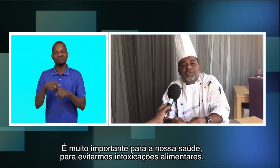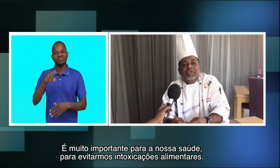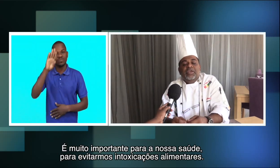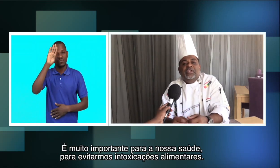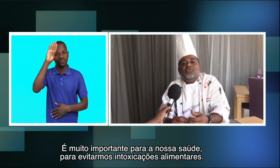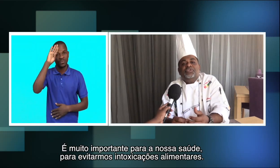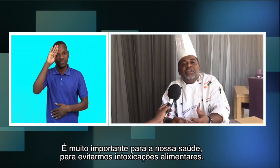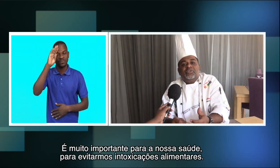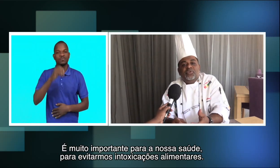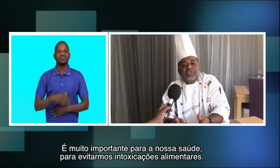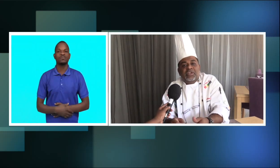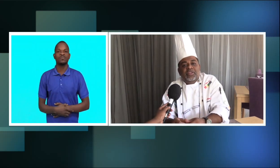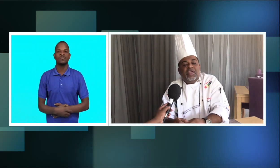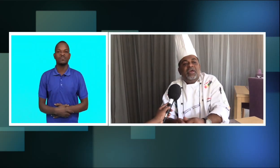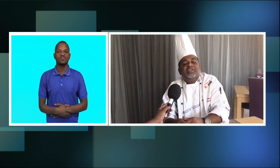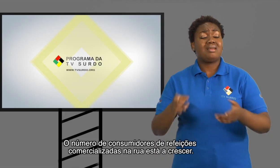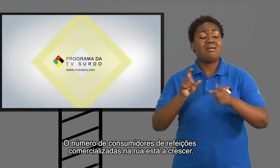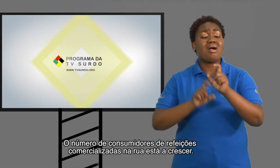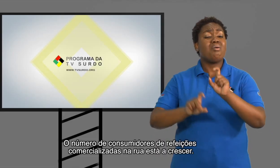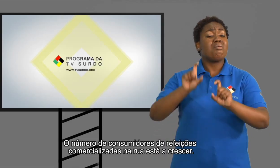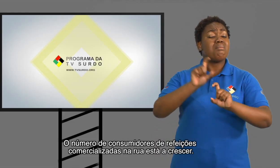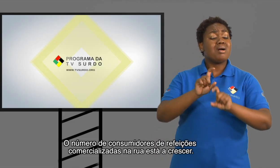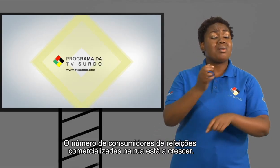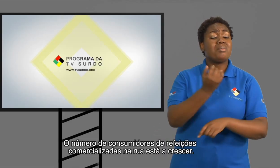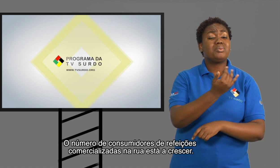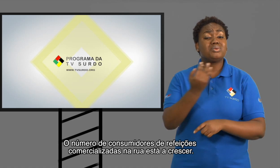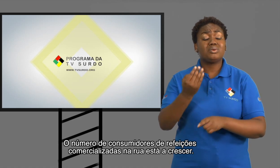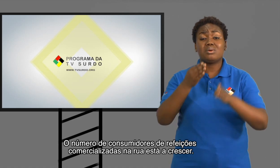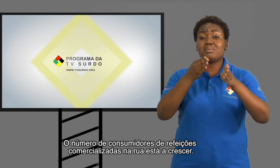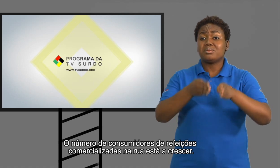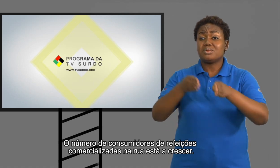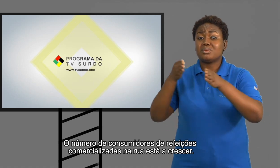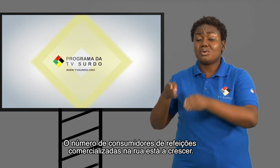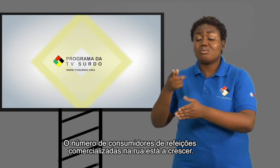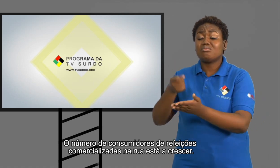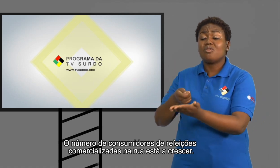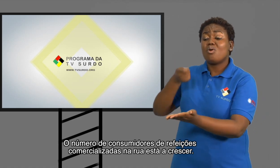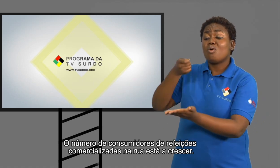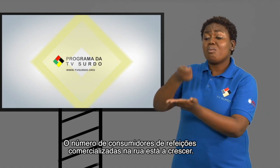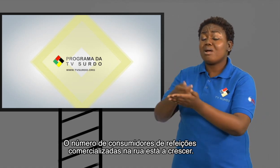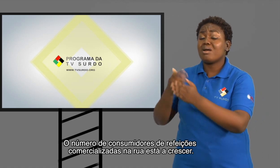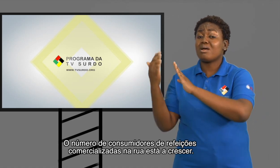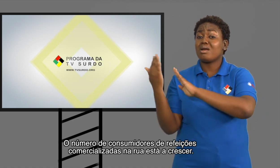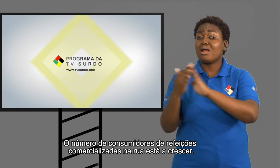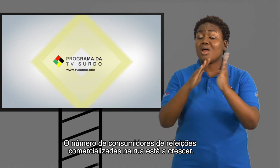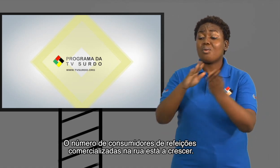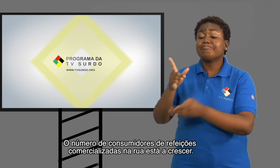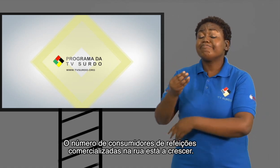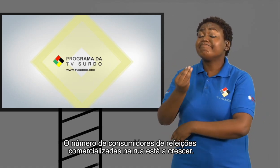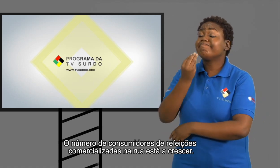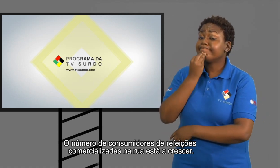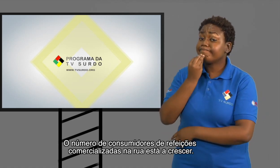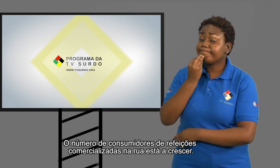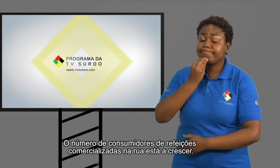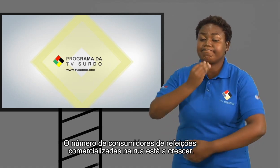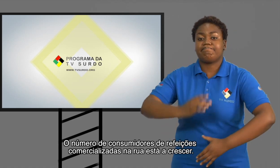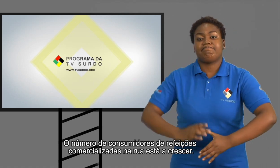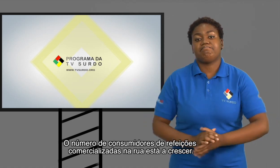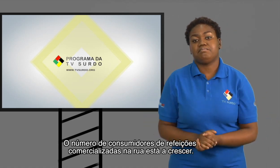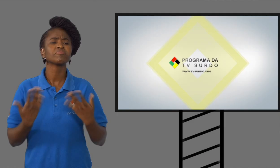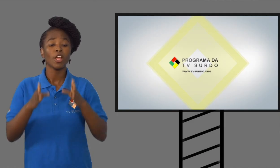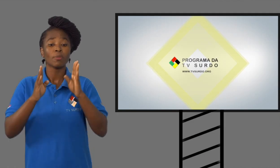evitarmos intoxicações alimentares. O número de consumidores de refeições comercializadas na rua está a